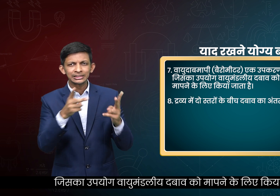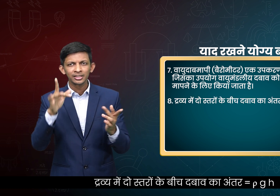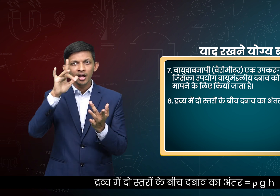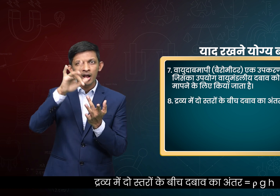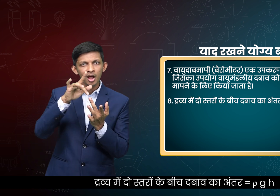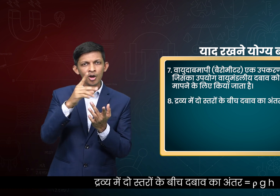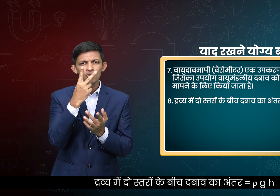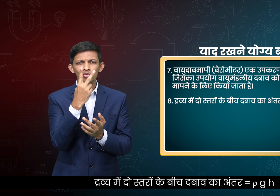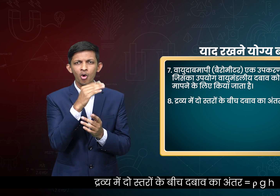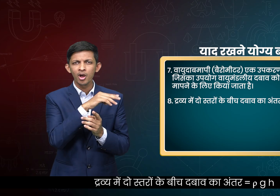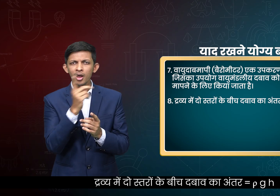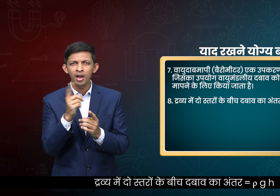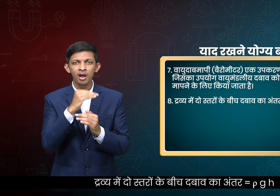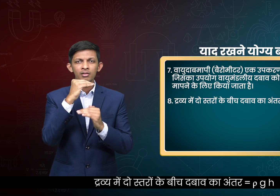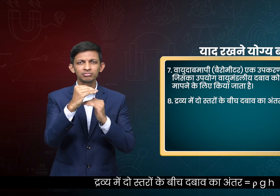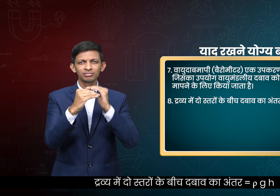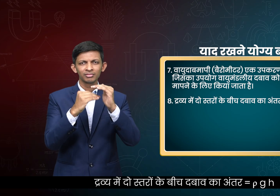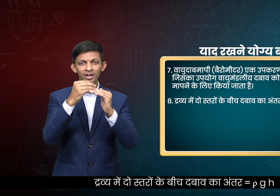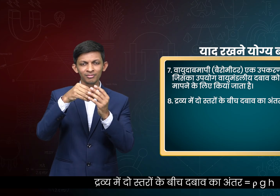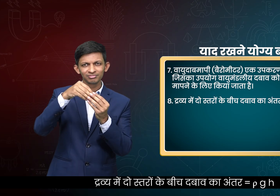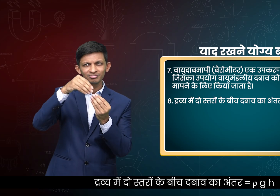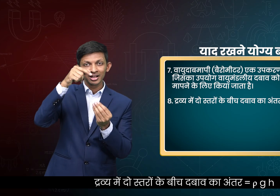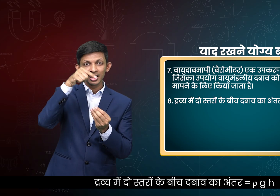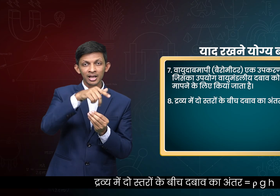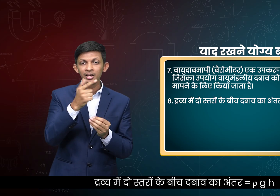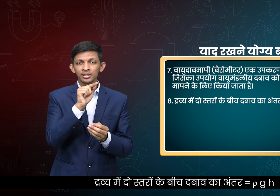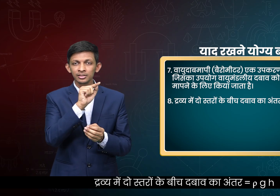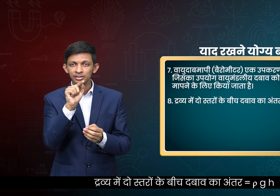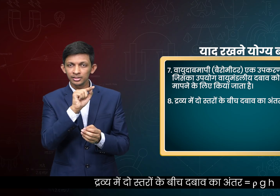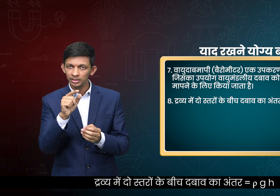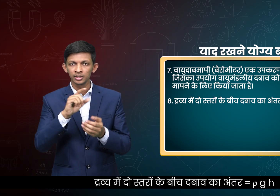जाता है। द्रव्य में 2 स्तरों के